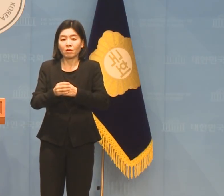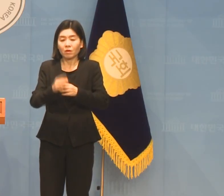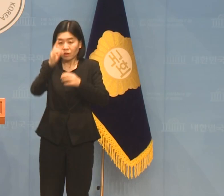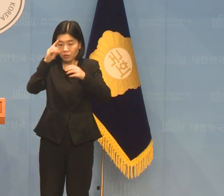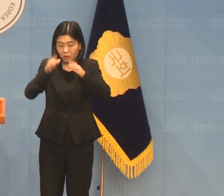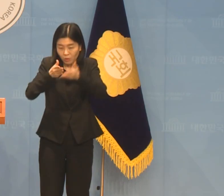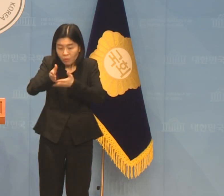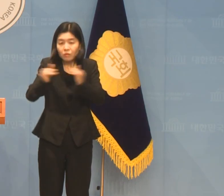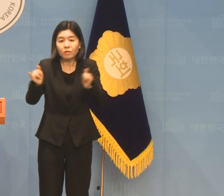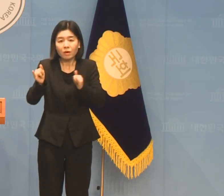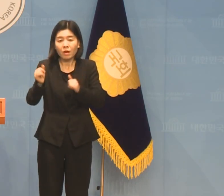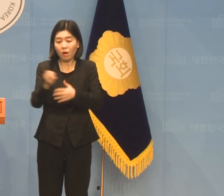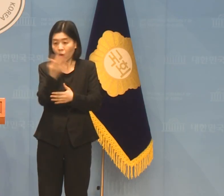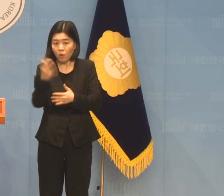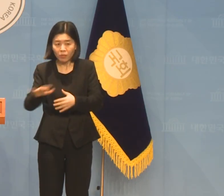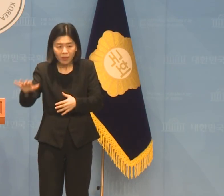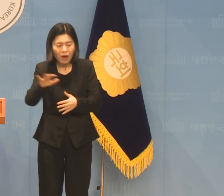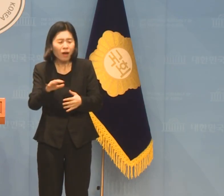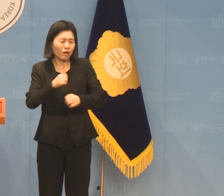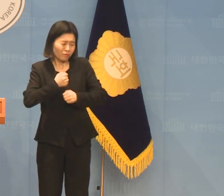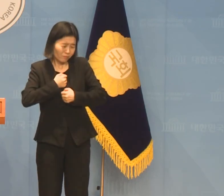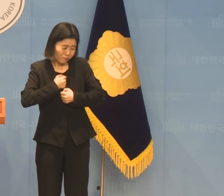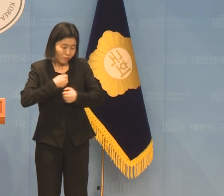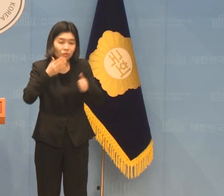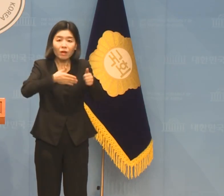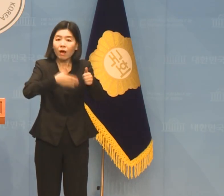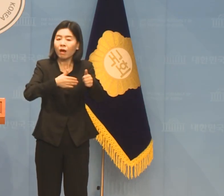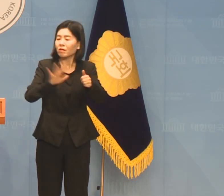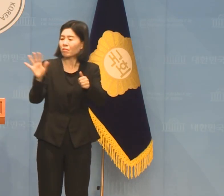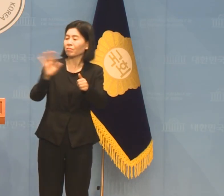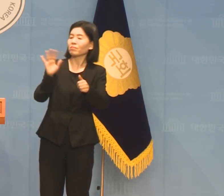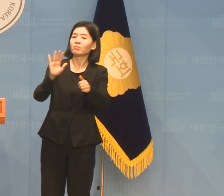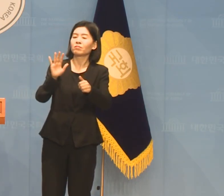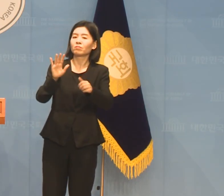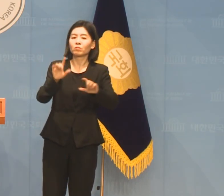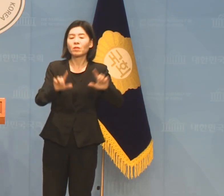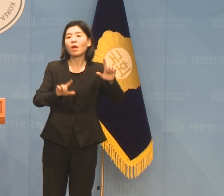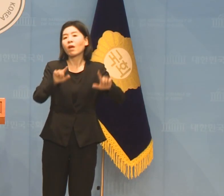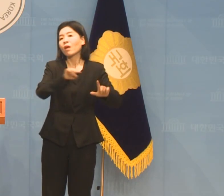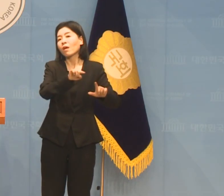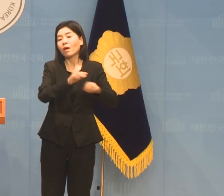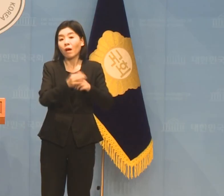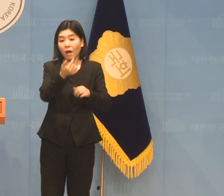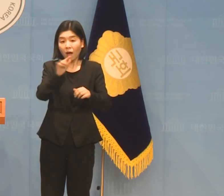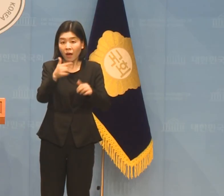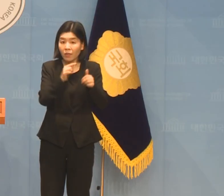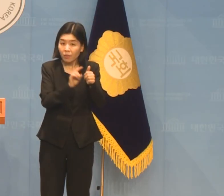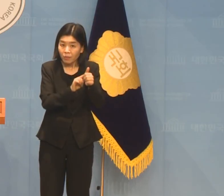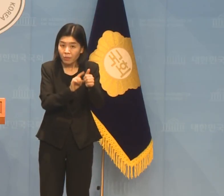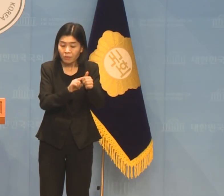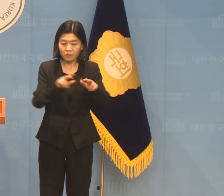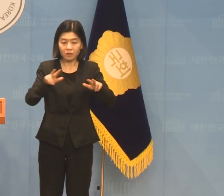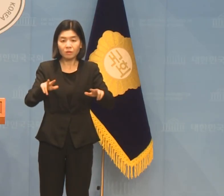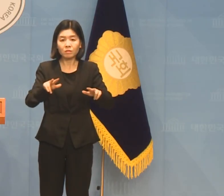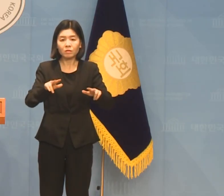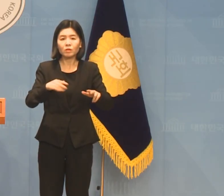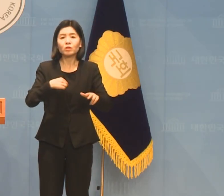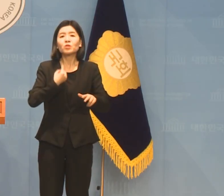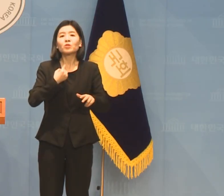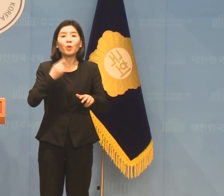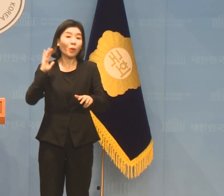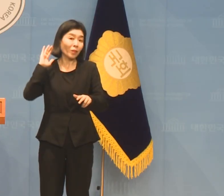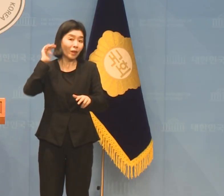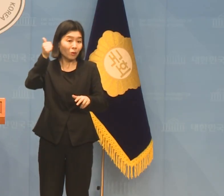접근을 요구하지만 전혀 아랑곳하지 않습니다. 한 대행은 지금 자신이